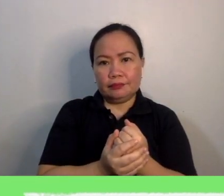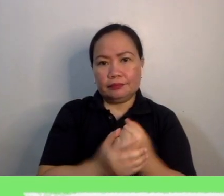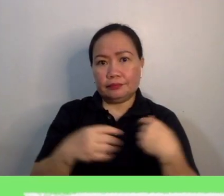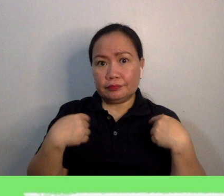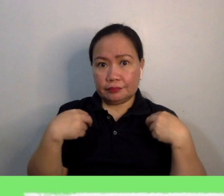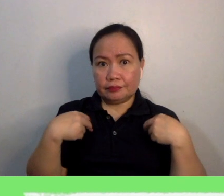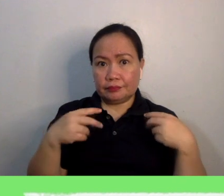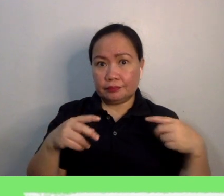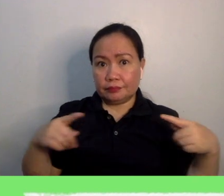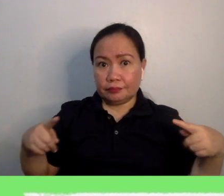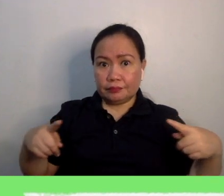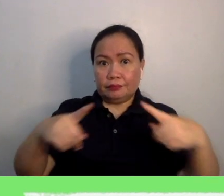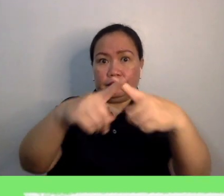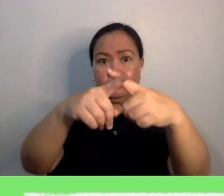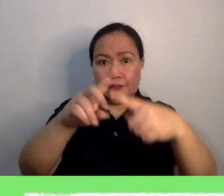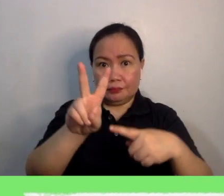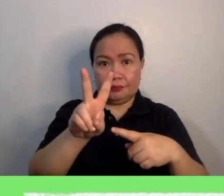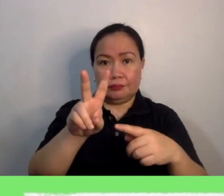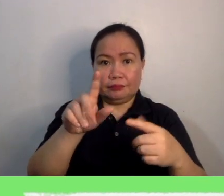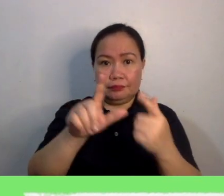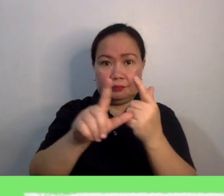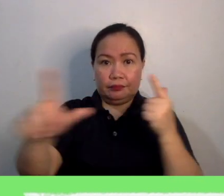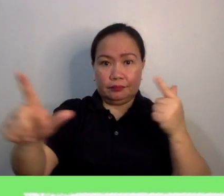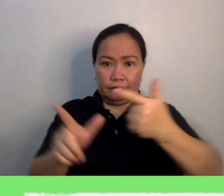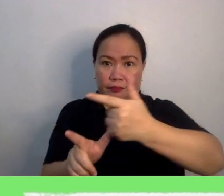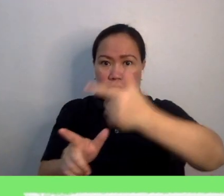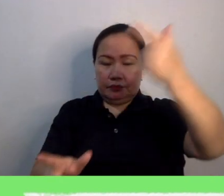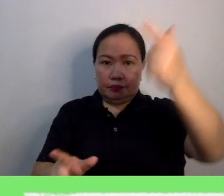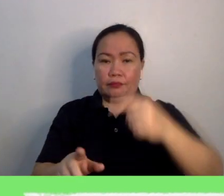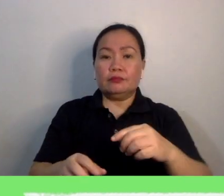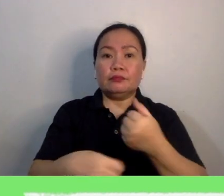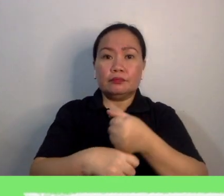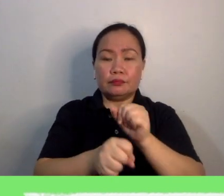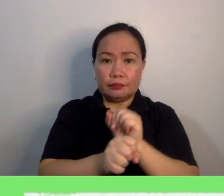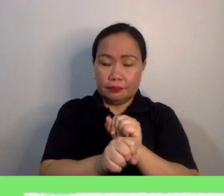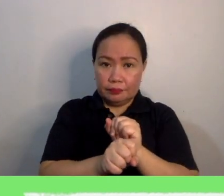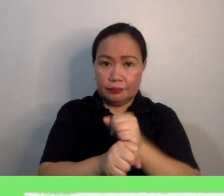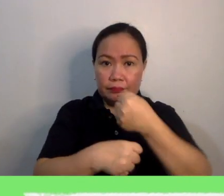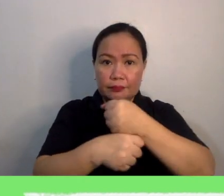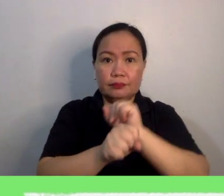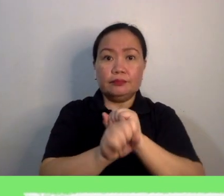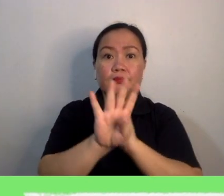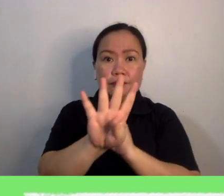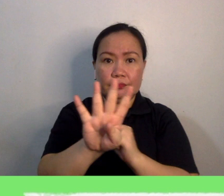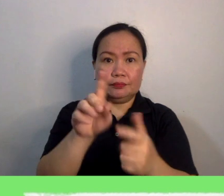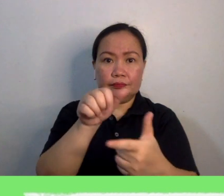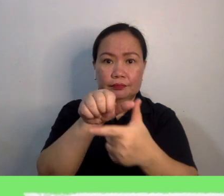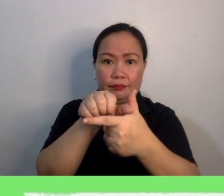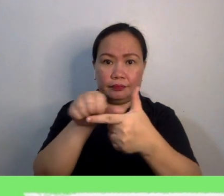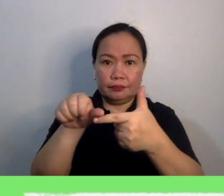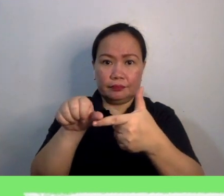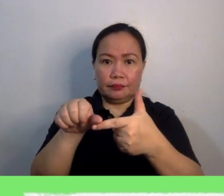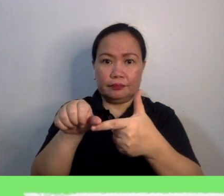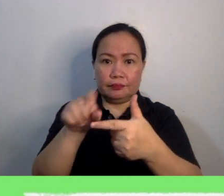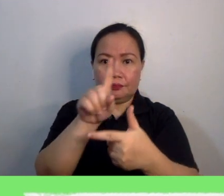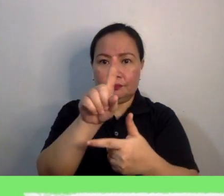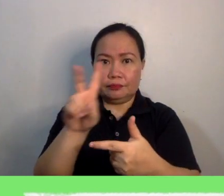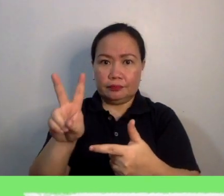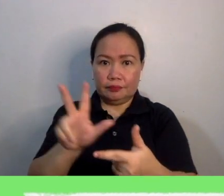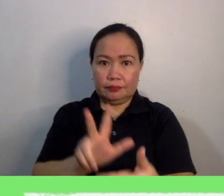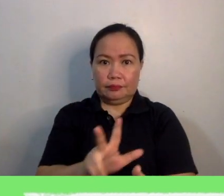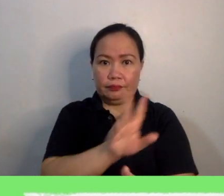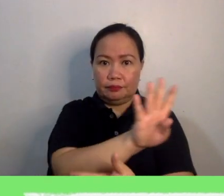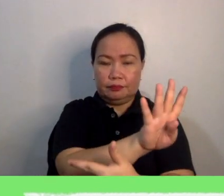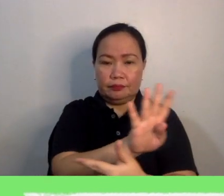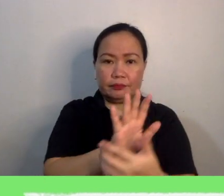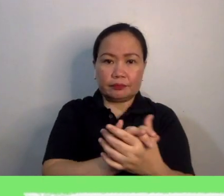lines, nakakabuo po tayo dito ng 4 na angles. That's why, from these 4 angles,